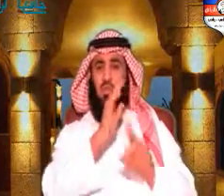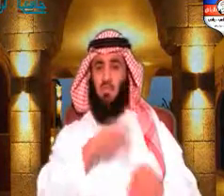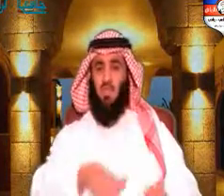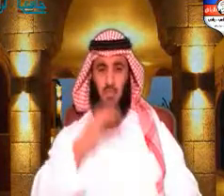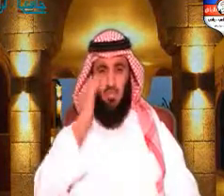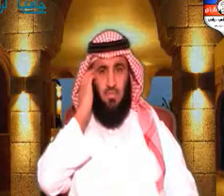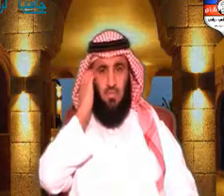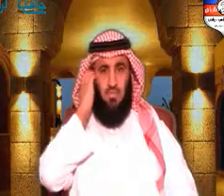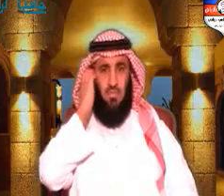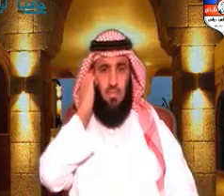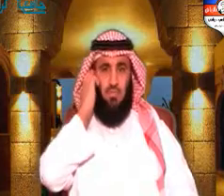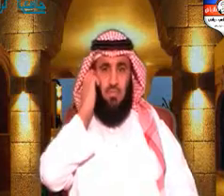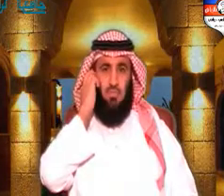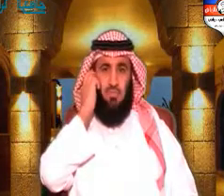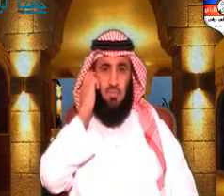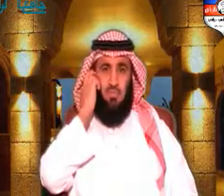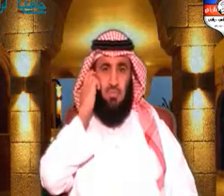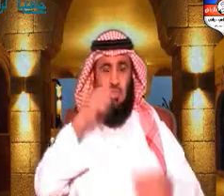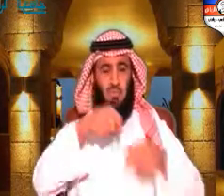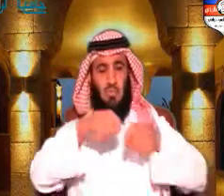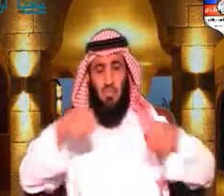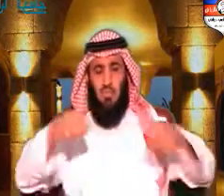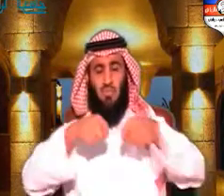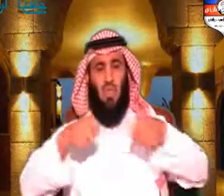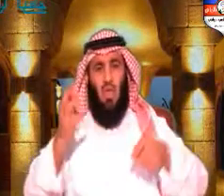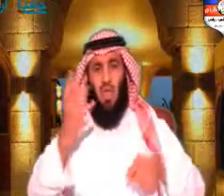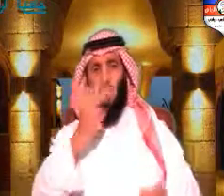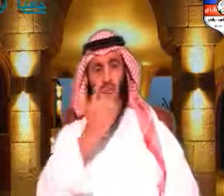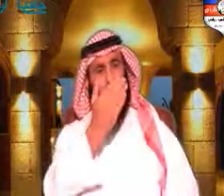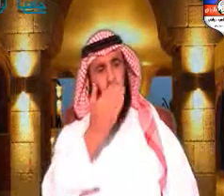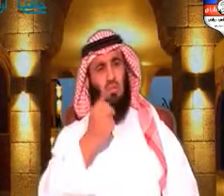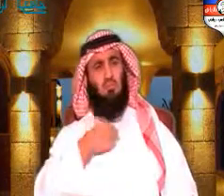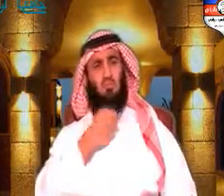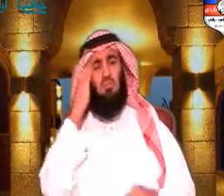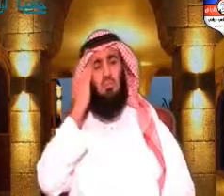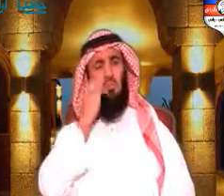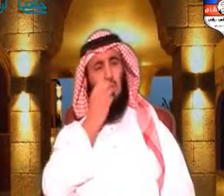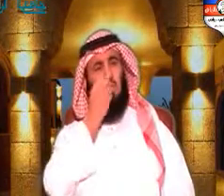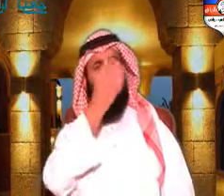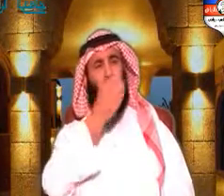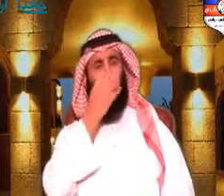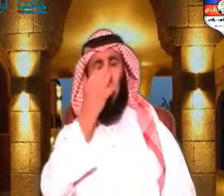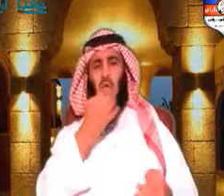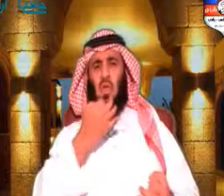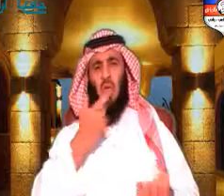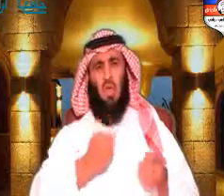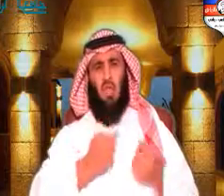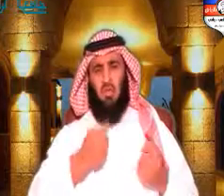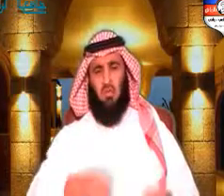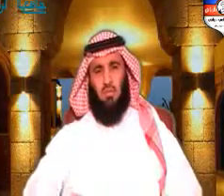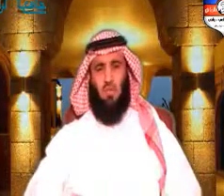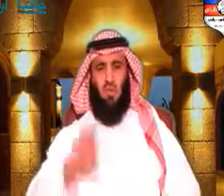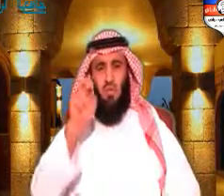المقاسات والتطريز والأسعار وغير ذلك. قال القرطبي رحمه الله: من